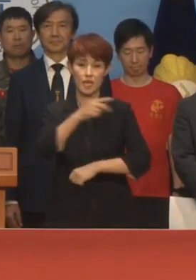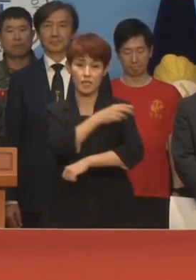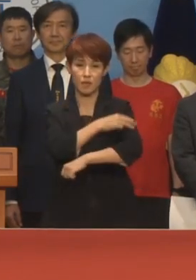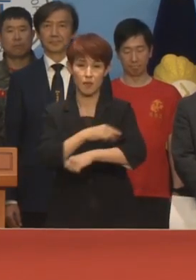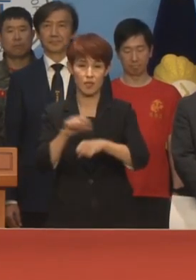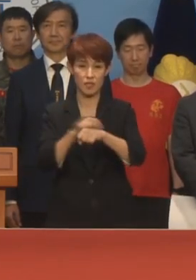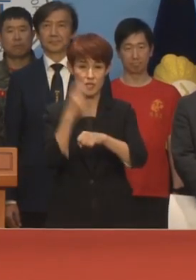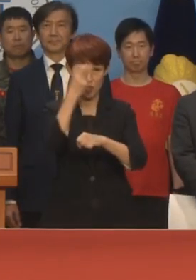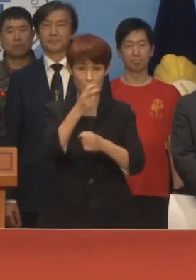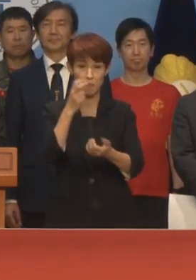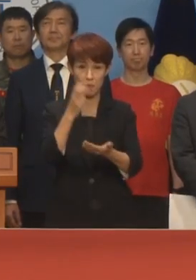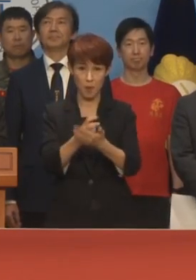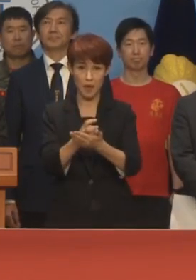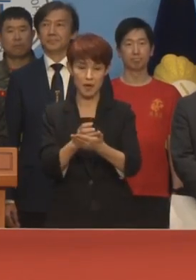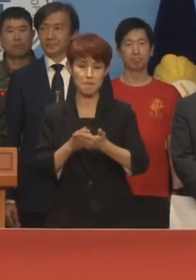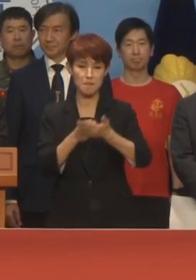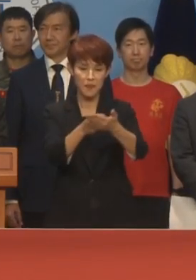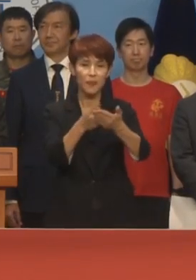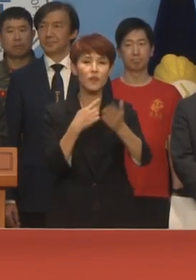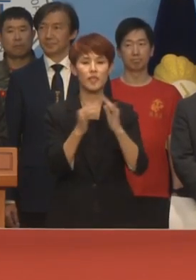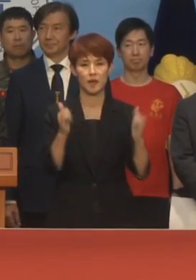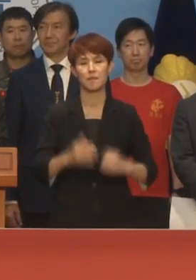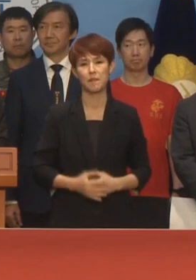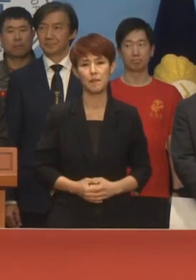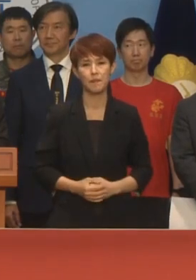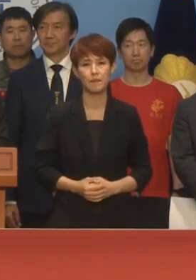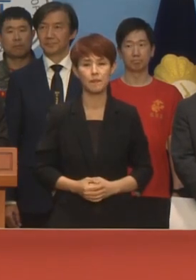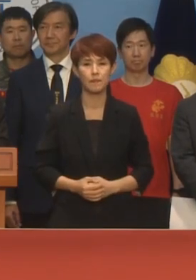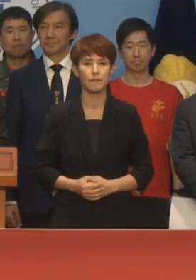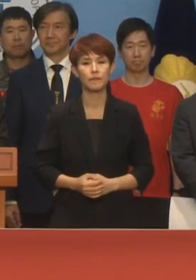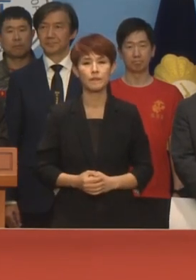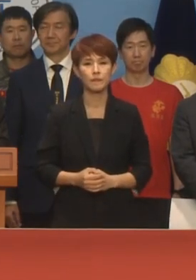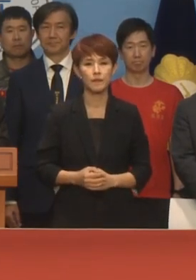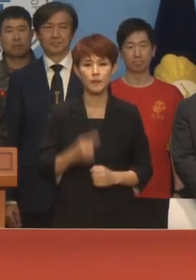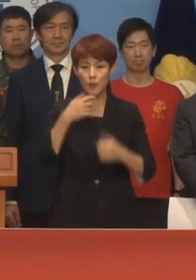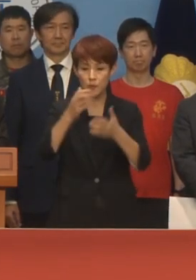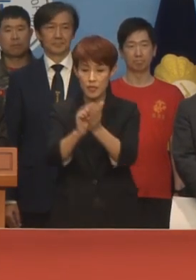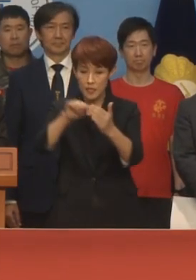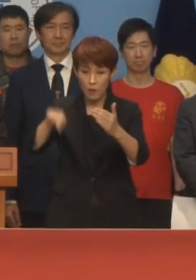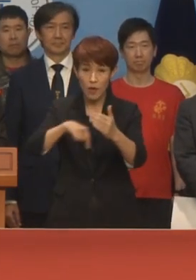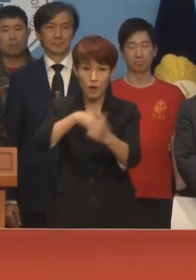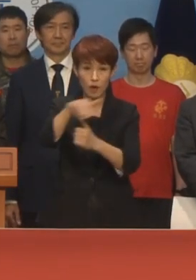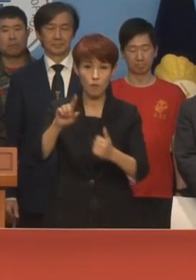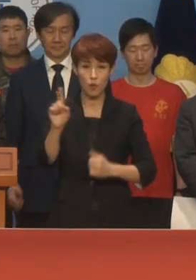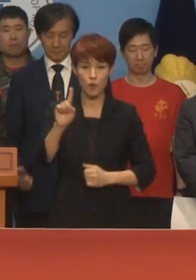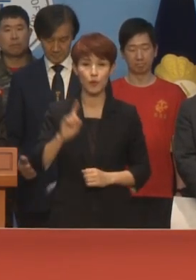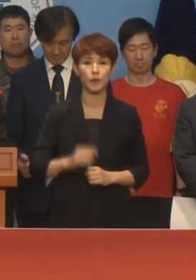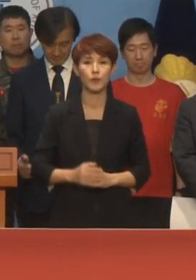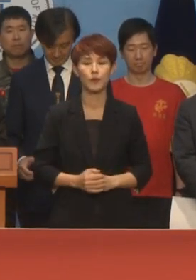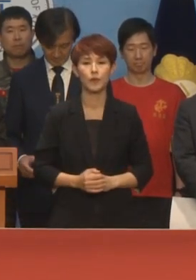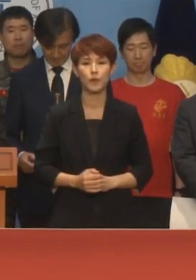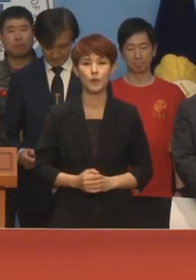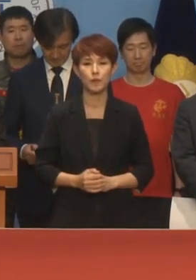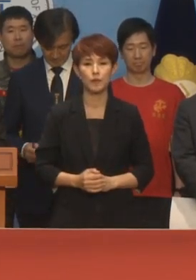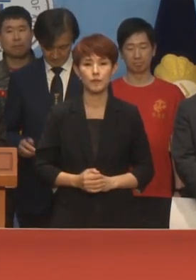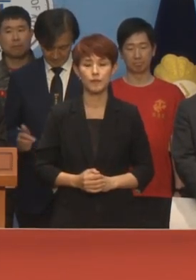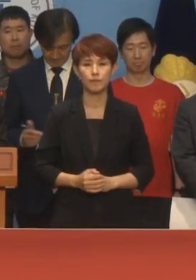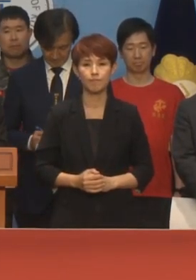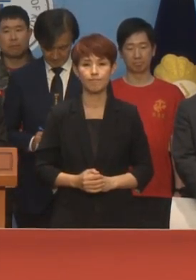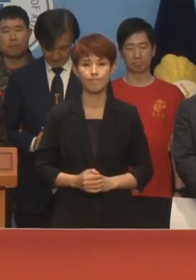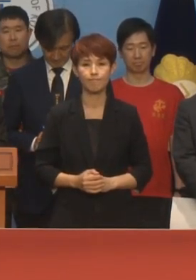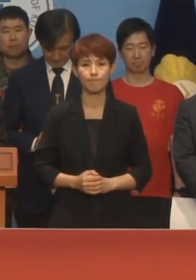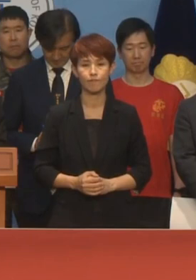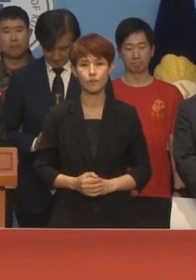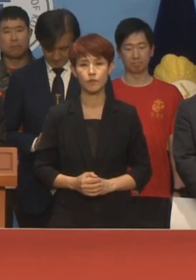대표 발의자이기도 합니다. 먼저 원내 협상 상황을 간단히 말씀을 드리겠습니다. 저희들은 누차